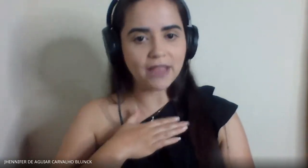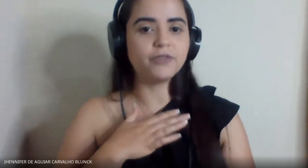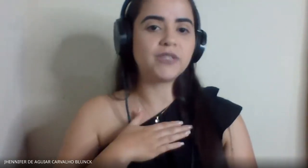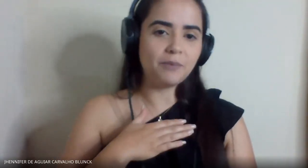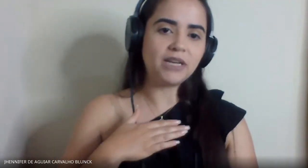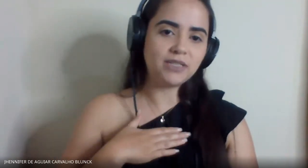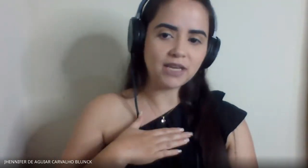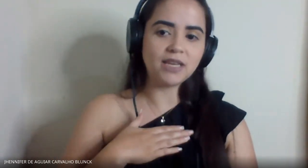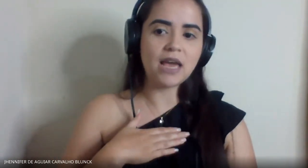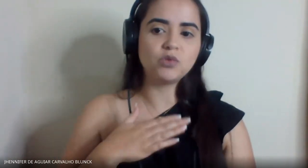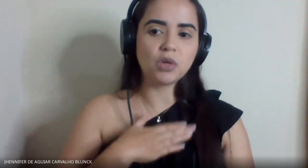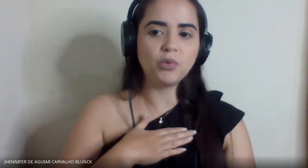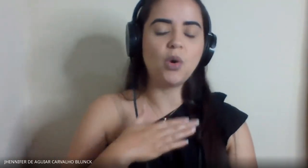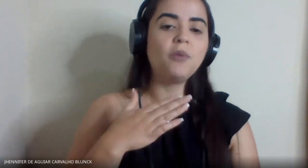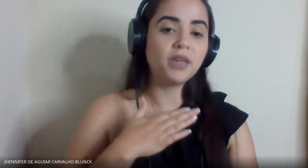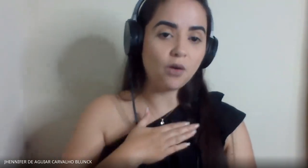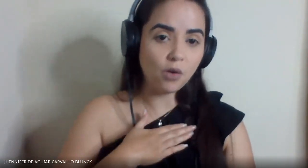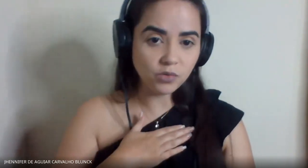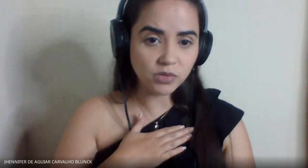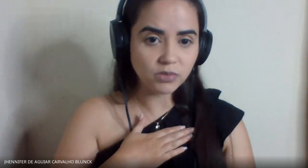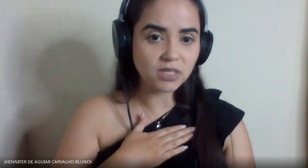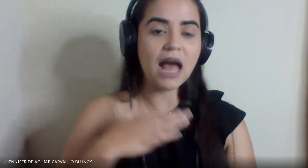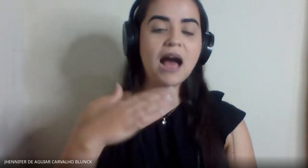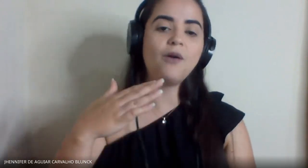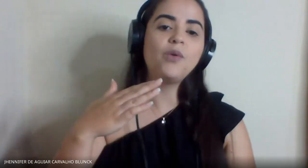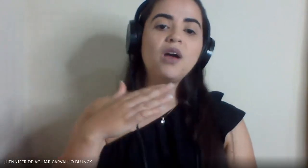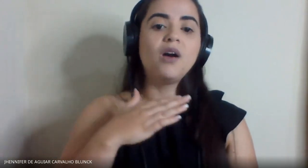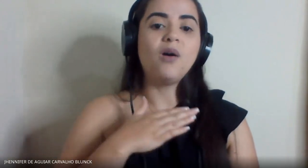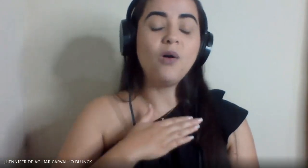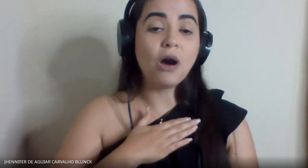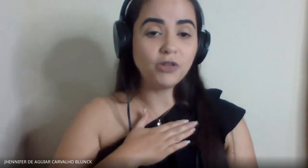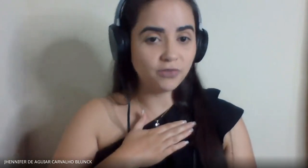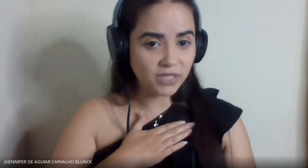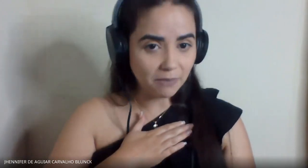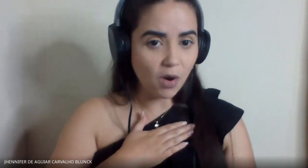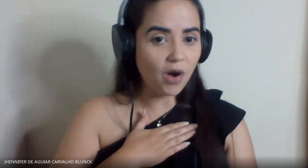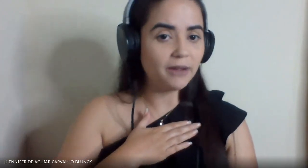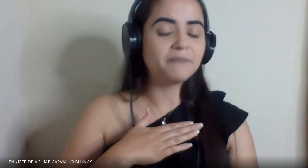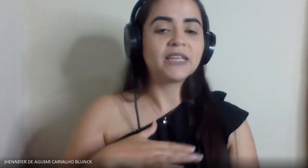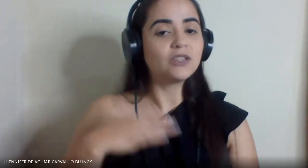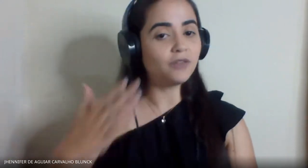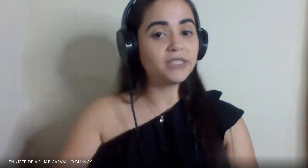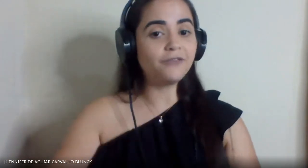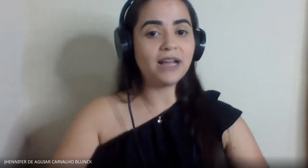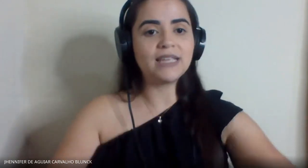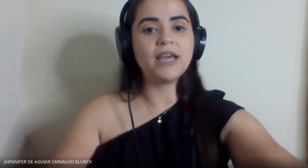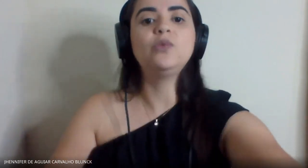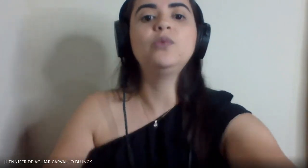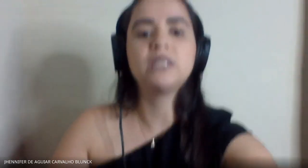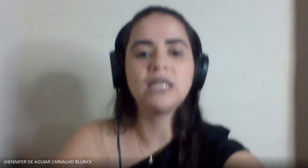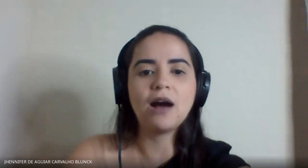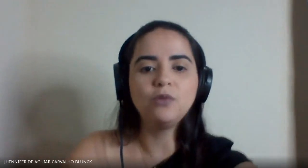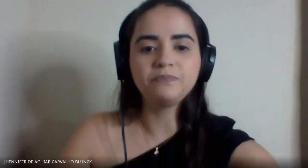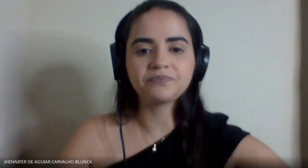encostar em você para dizer que é o seu nome ou o seu sinal ou aonde você mora. Só você fazer